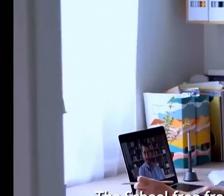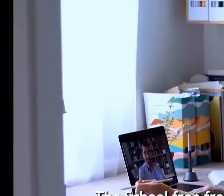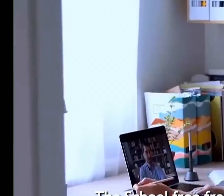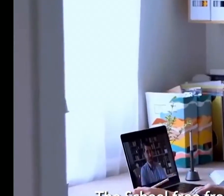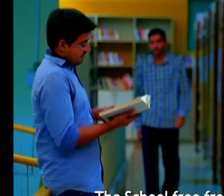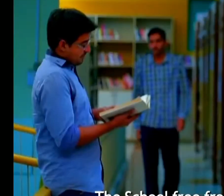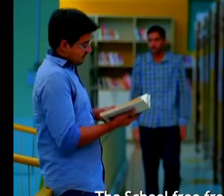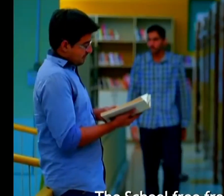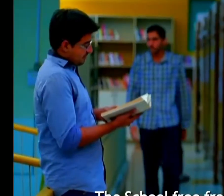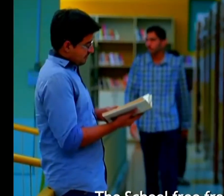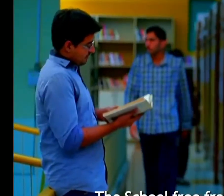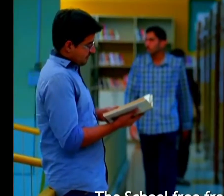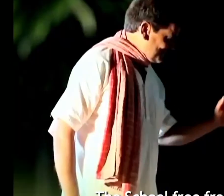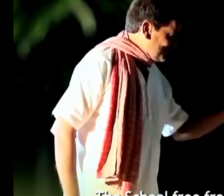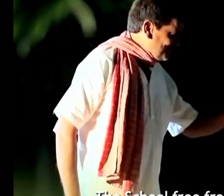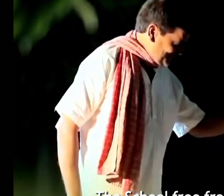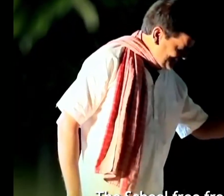विद्यालय जो मुक्त हो,